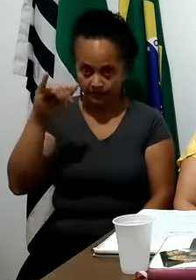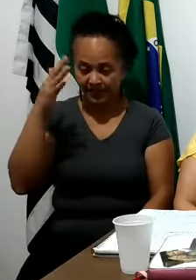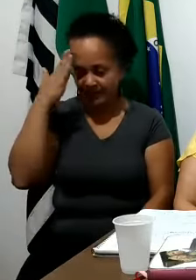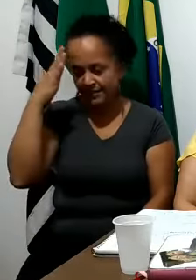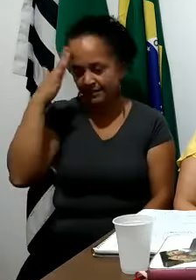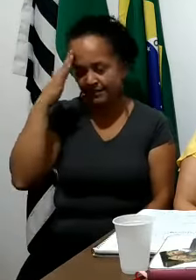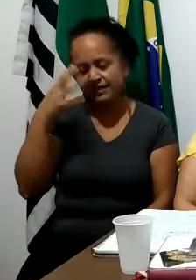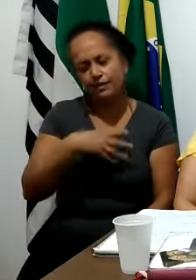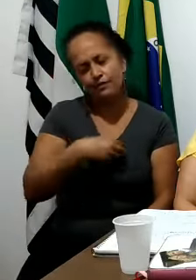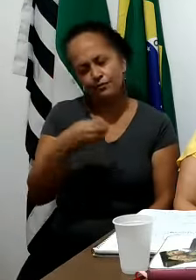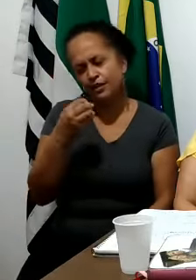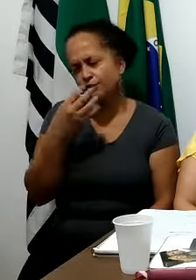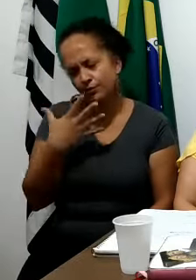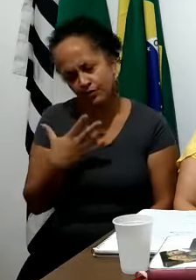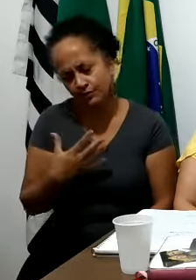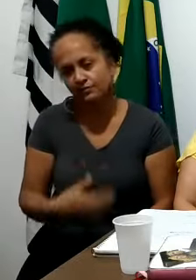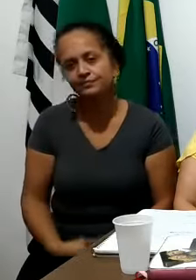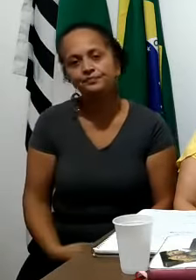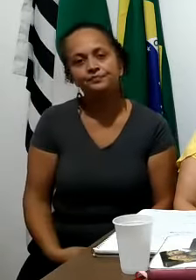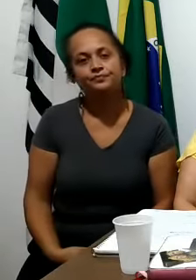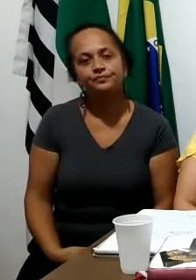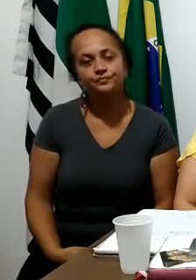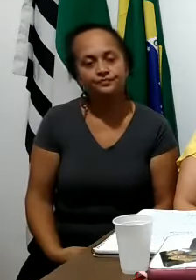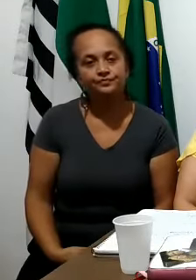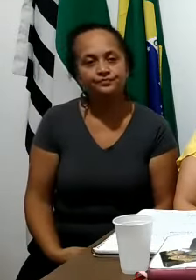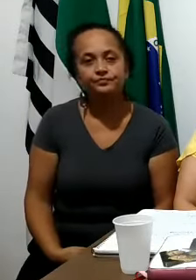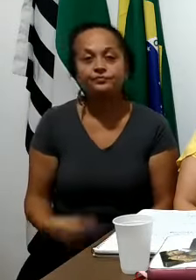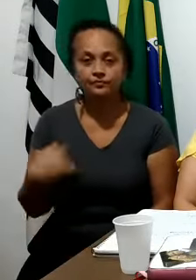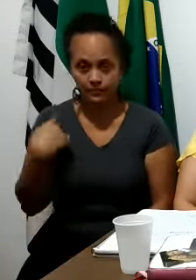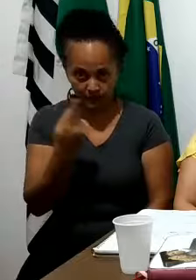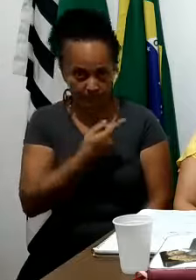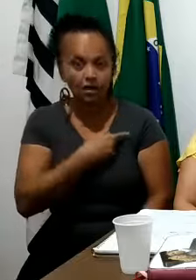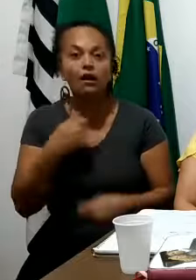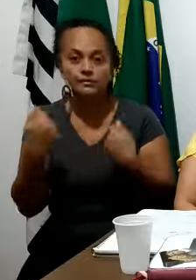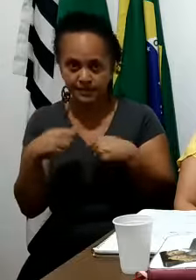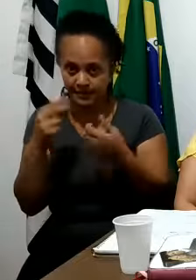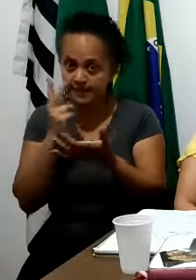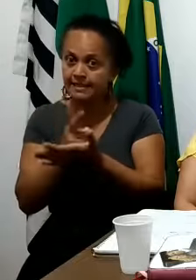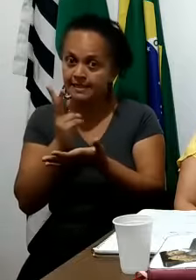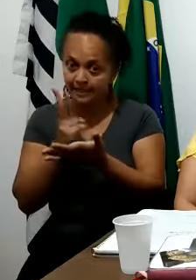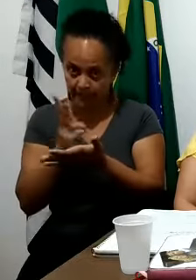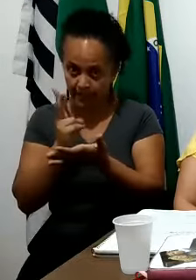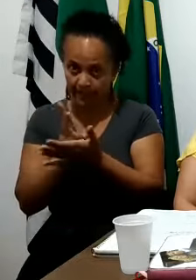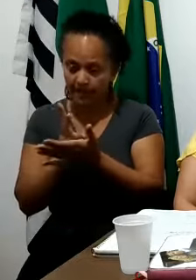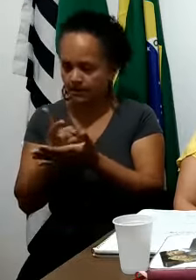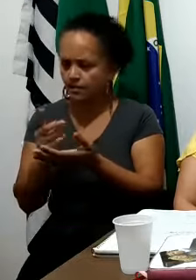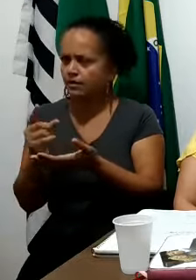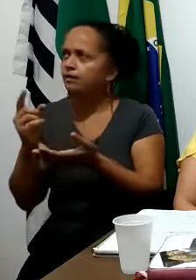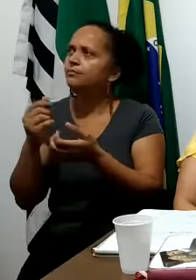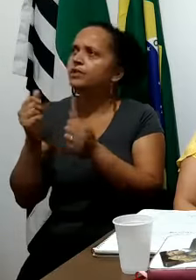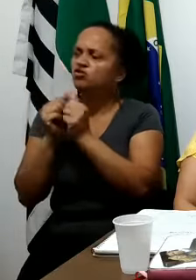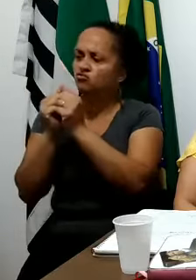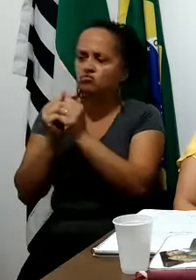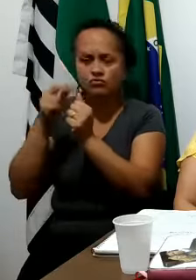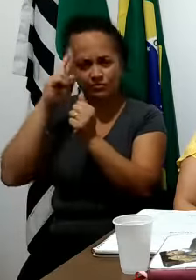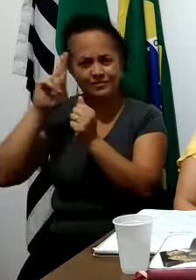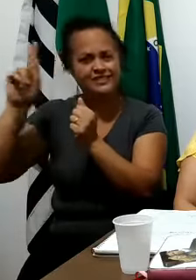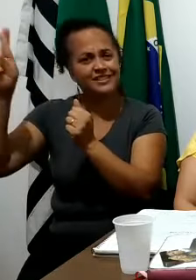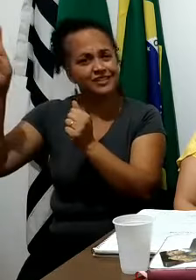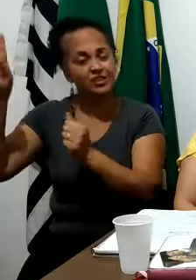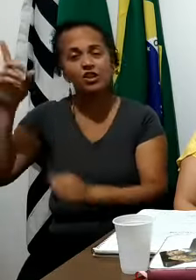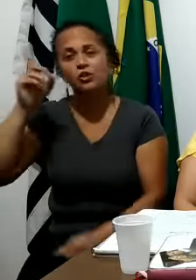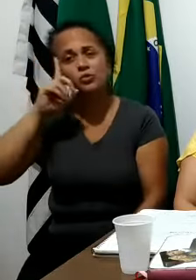nesse menino, né? Então, vamos continuar firmes no Senhor. Sim. Cada dia, né? O Senhor faz nova todas